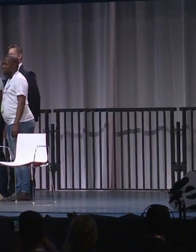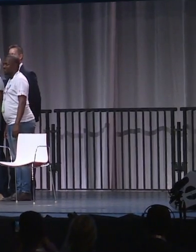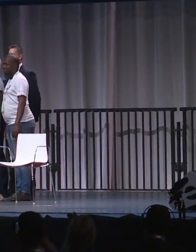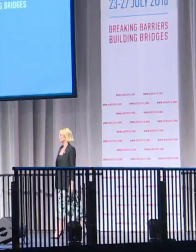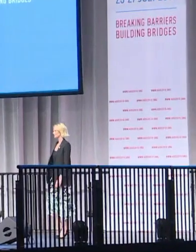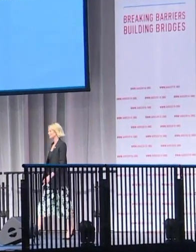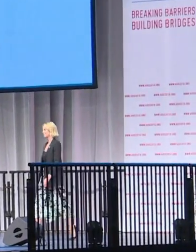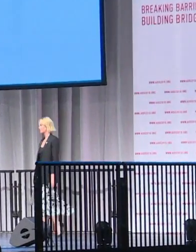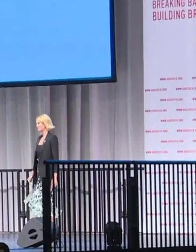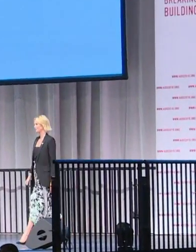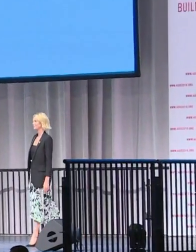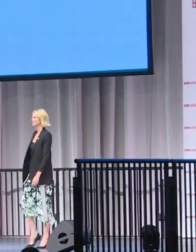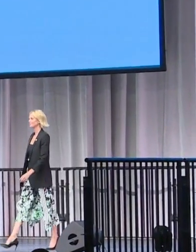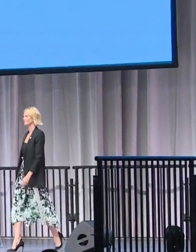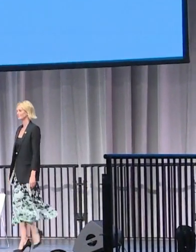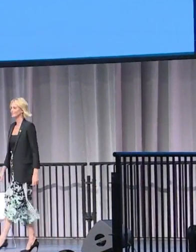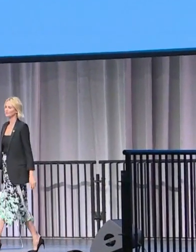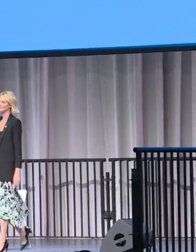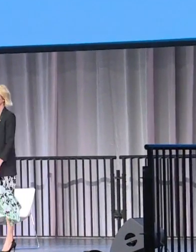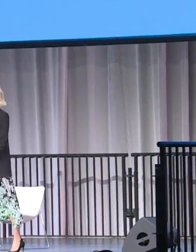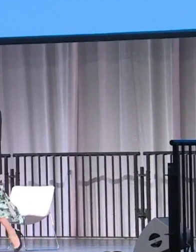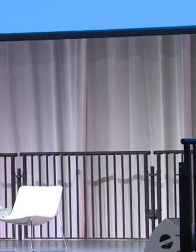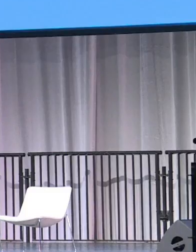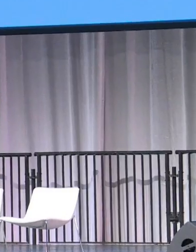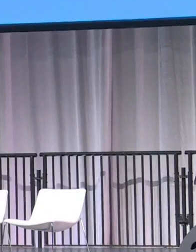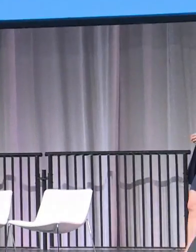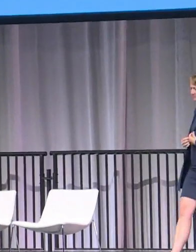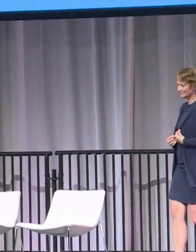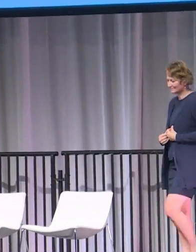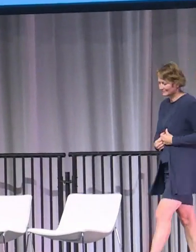a AIDS. Um relaxamento na prevenção, combinado